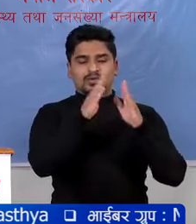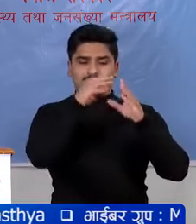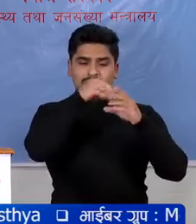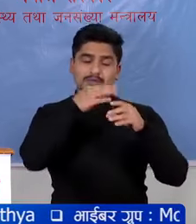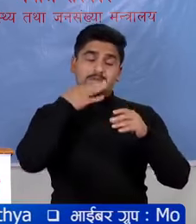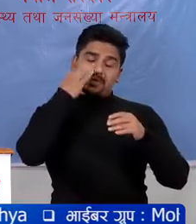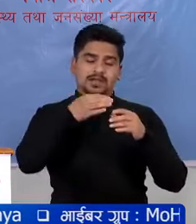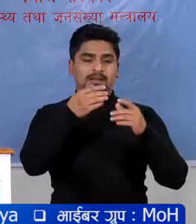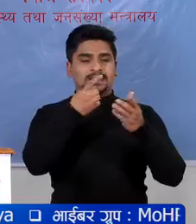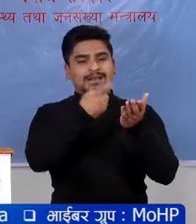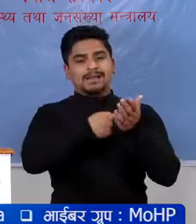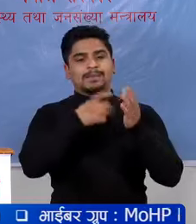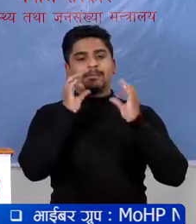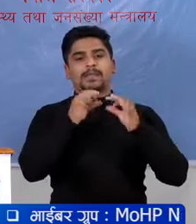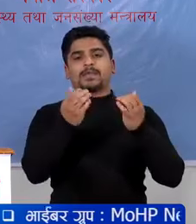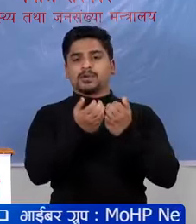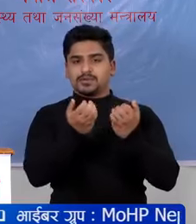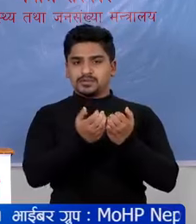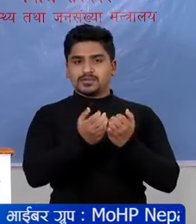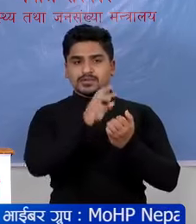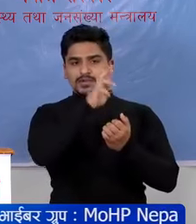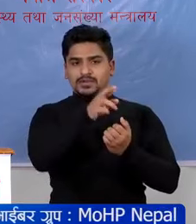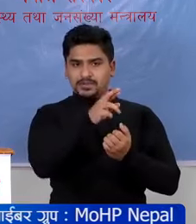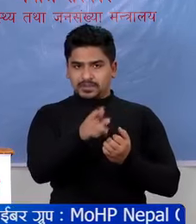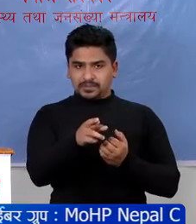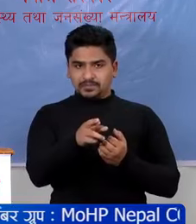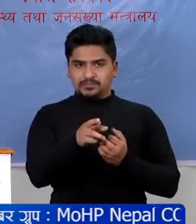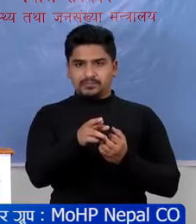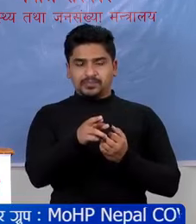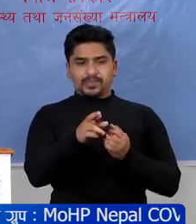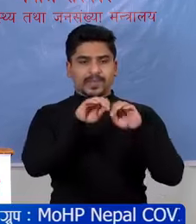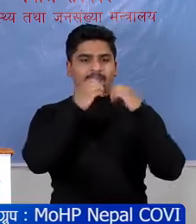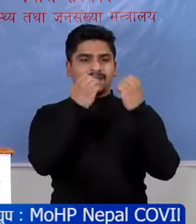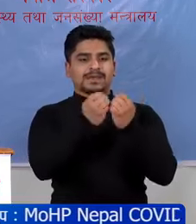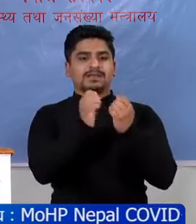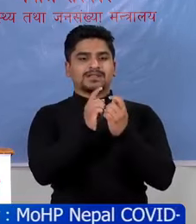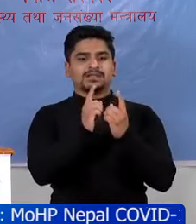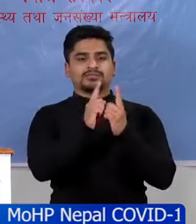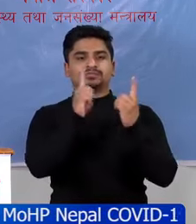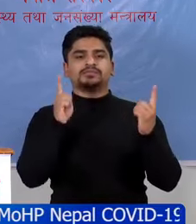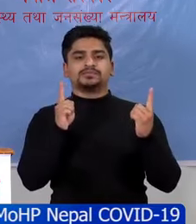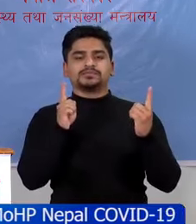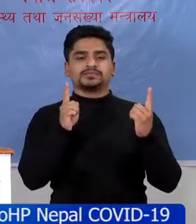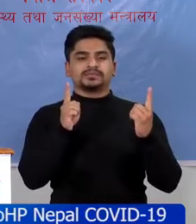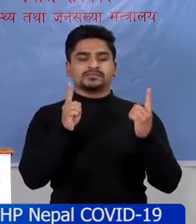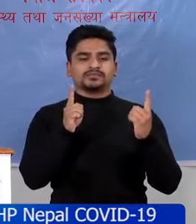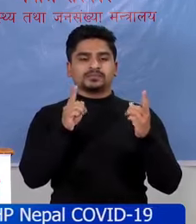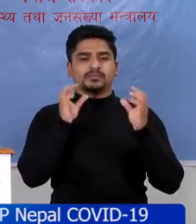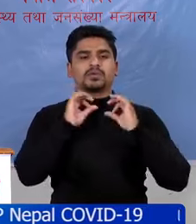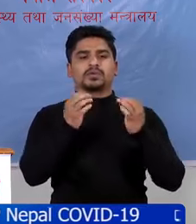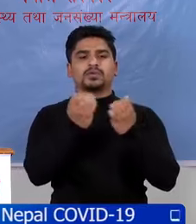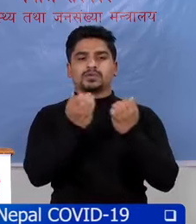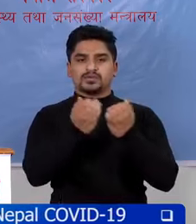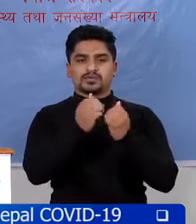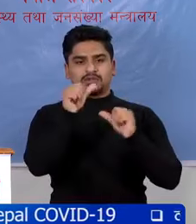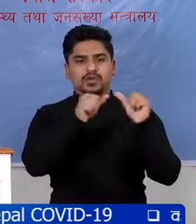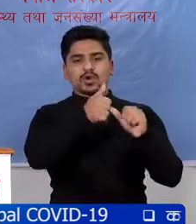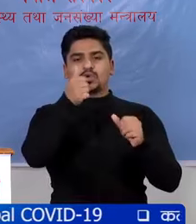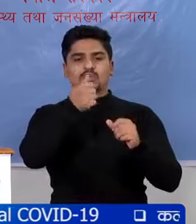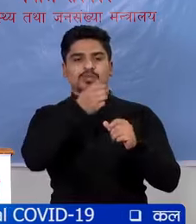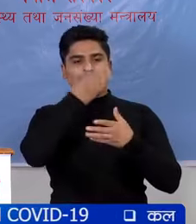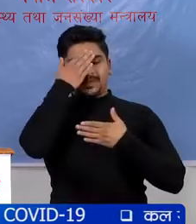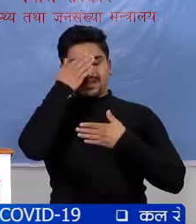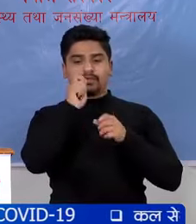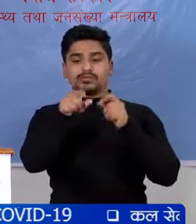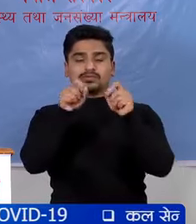बार रे नियम हरू पालना गर्नुष रो सोशेल पर्सनल डिस्टैन्स सा मेंटेन गर्नुष जले गर्दा खिरी अन्यमा रोग